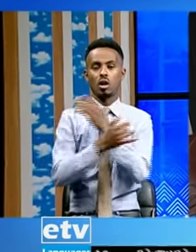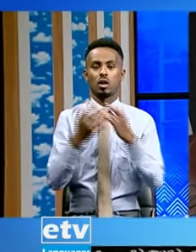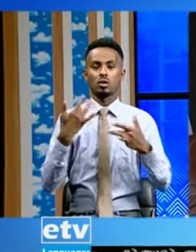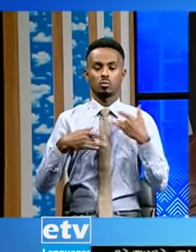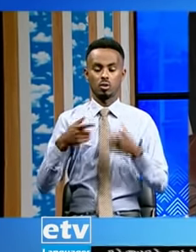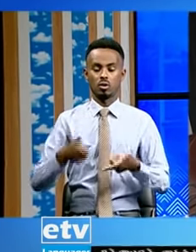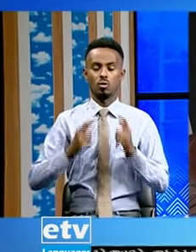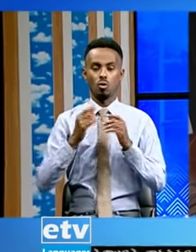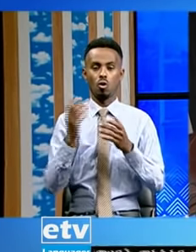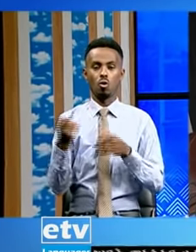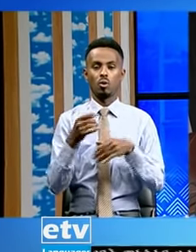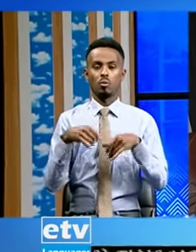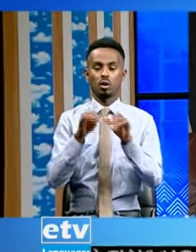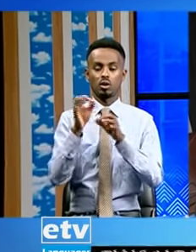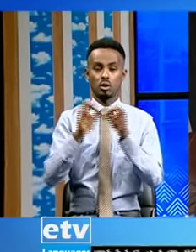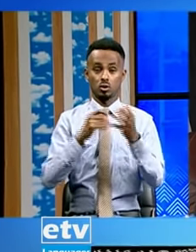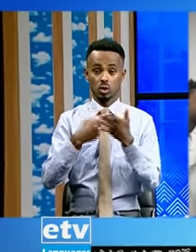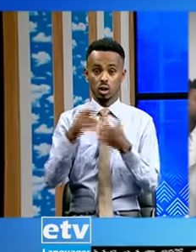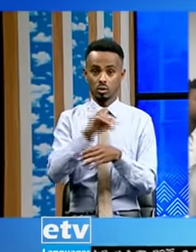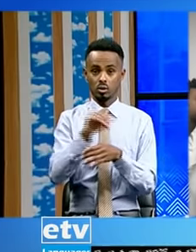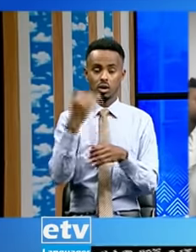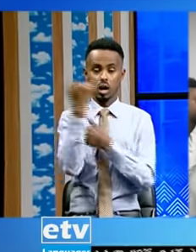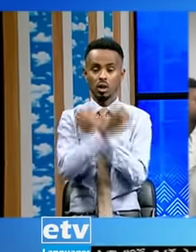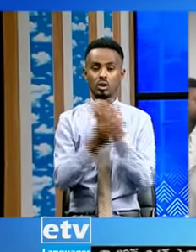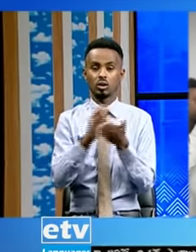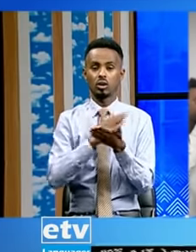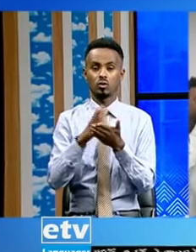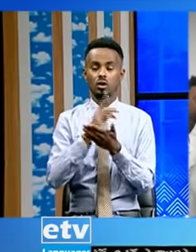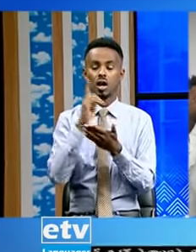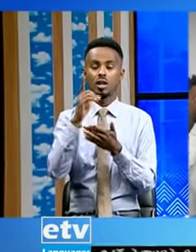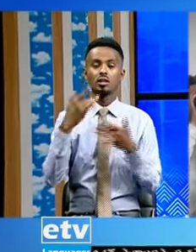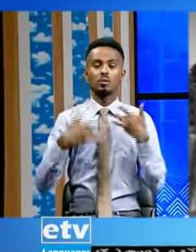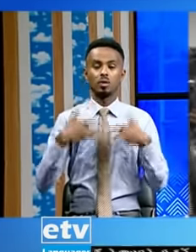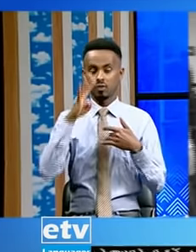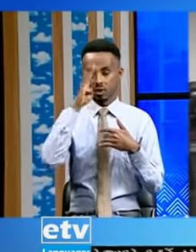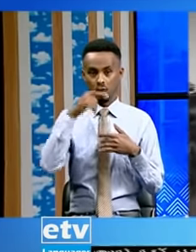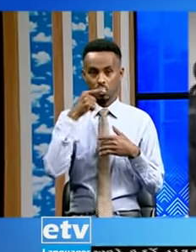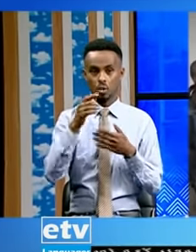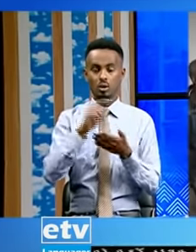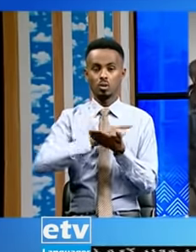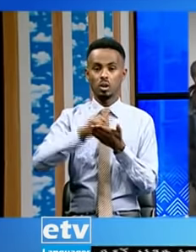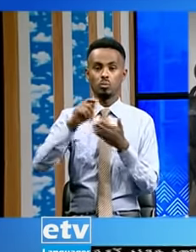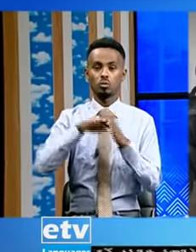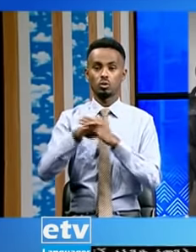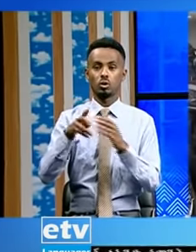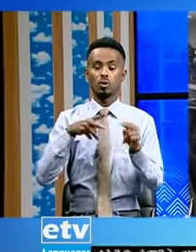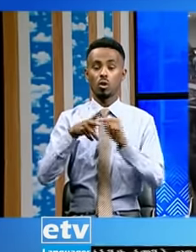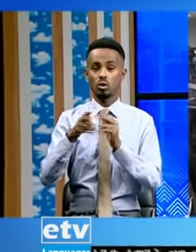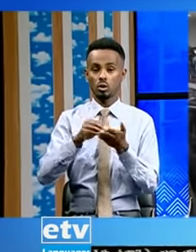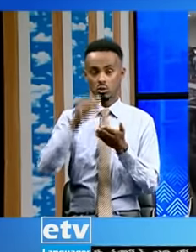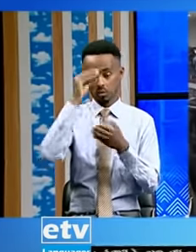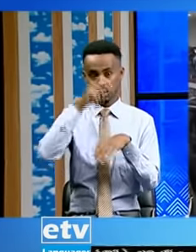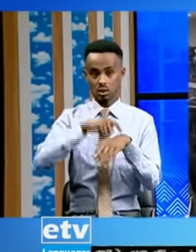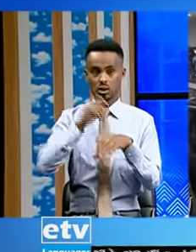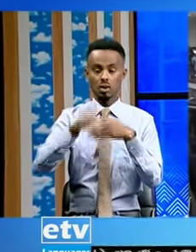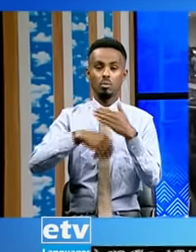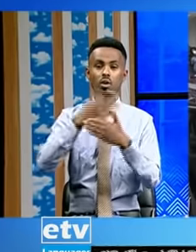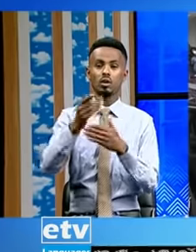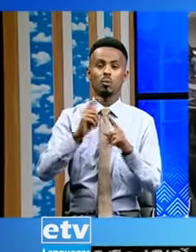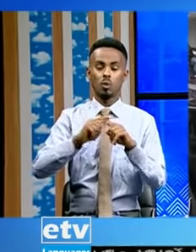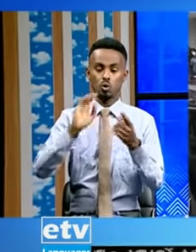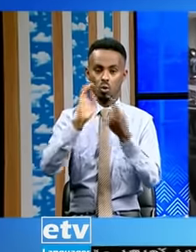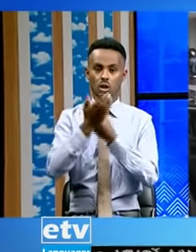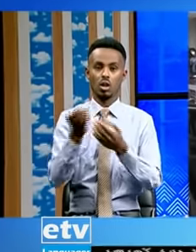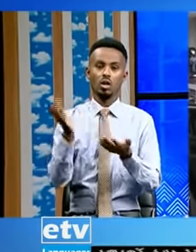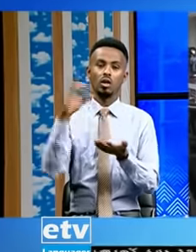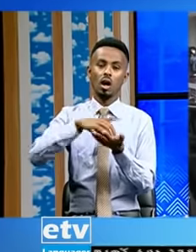እንዲኖረው ሆኖ እንደሚቀጥል ጠቅሰው እንዲህ ያለው ሀገራዊ ተሳትፎ ያንን ስሜት ይፈጥራል ብለዋል። በሳምንት ውስጥ የሚቋረጠው የትምህርት ጊዜ በቀጣይ በልዩ